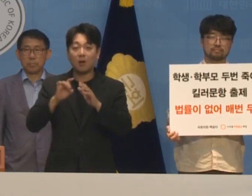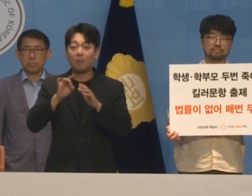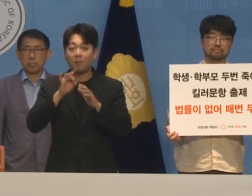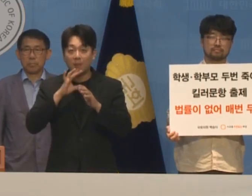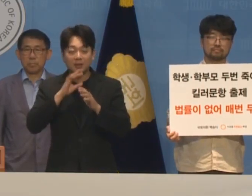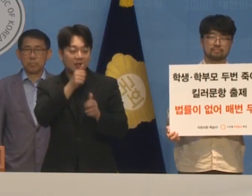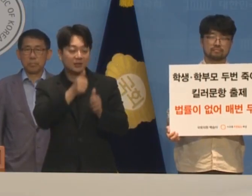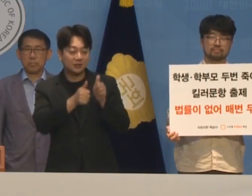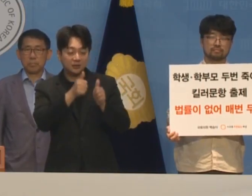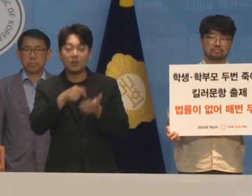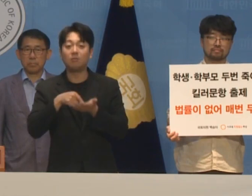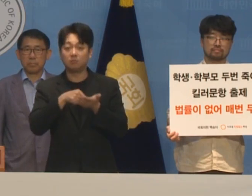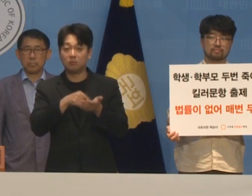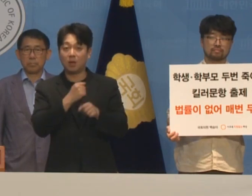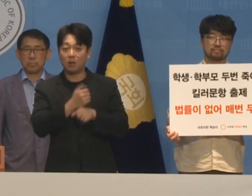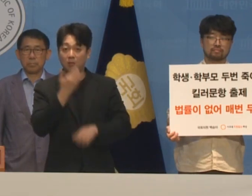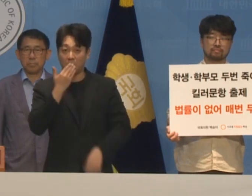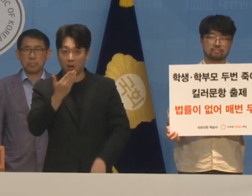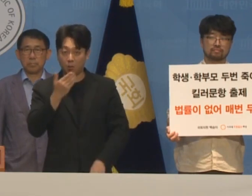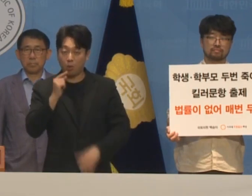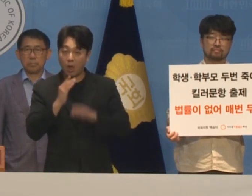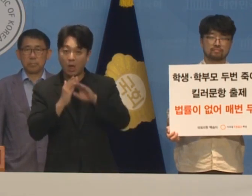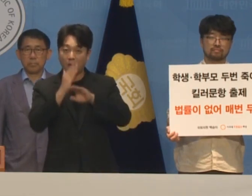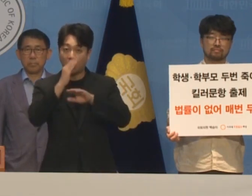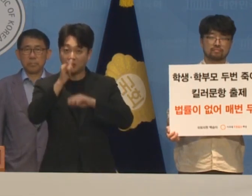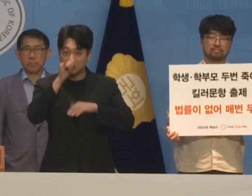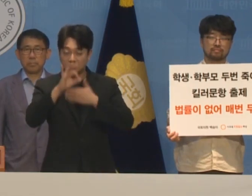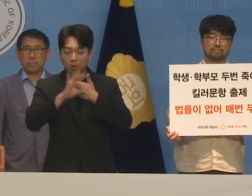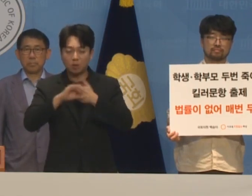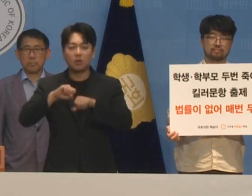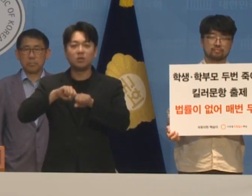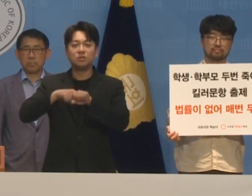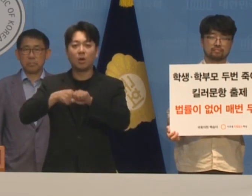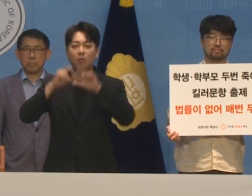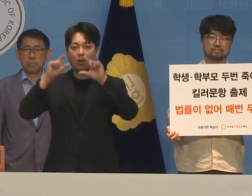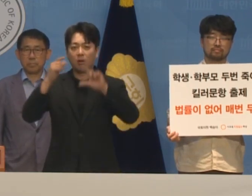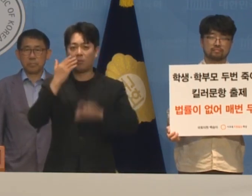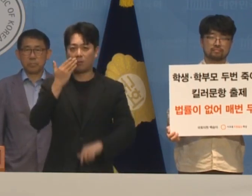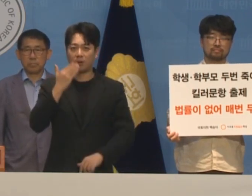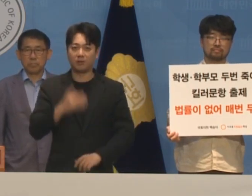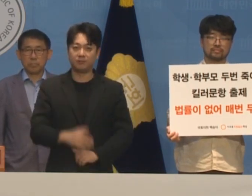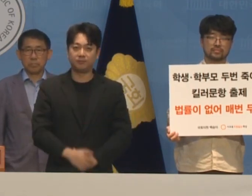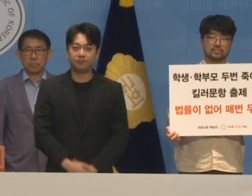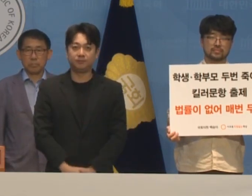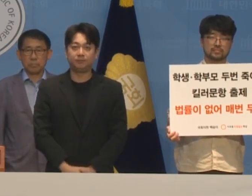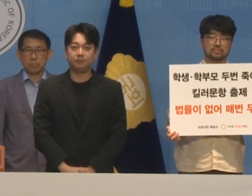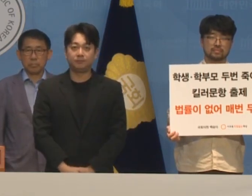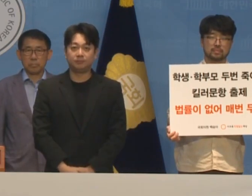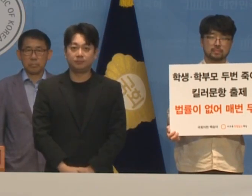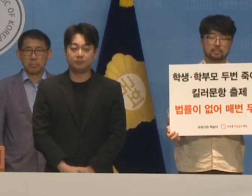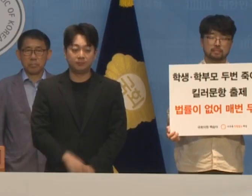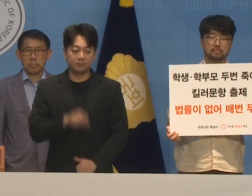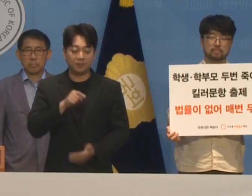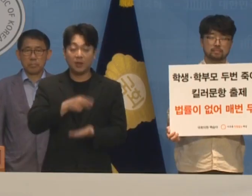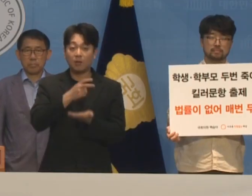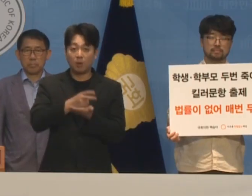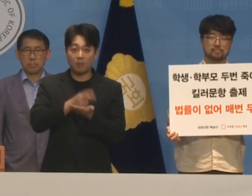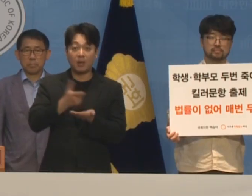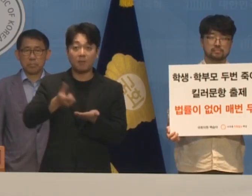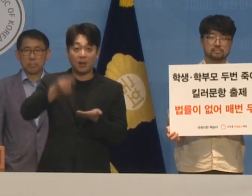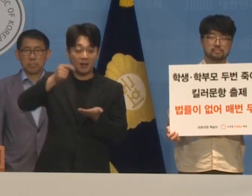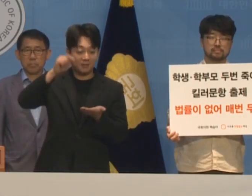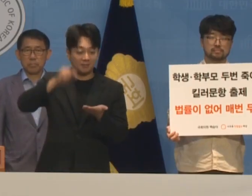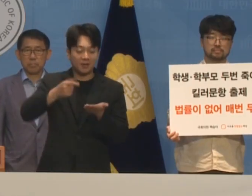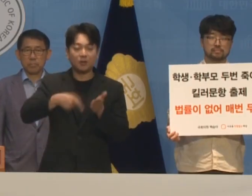출제에 대한 법적 책임을 지게 됩니다. 국회는 이 선행교육규제법 개정안이 조속히 통과될 수 있도록